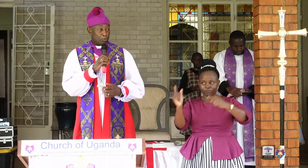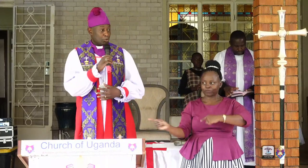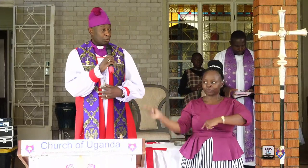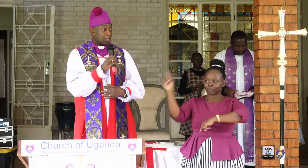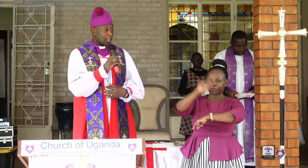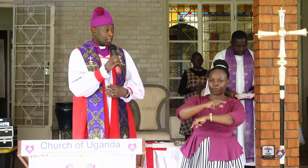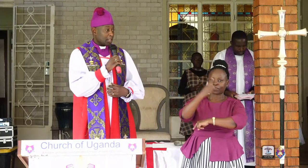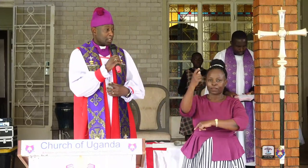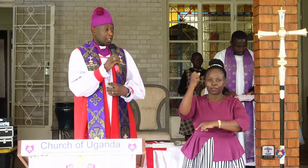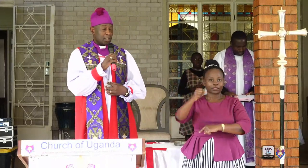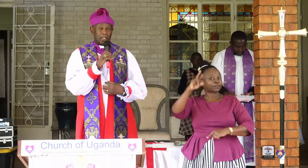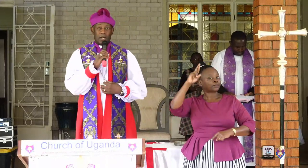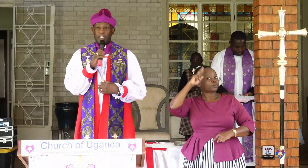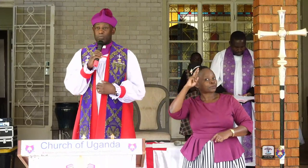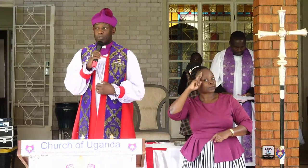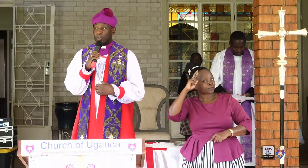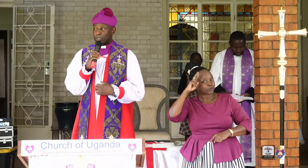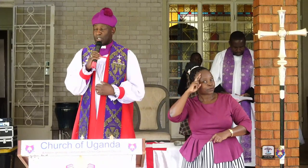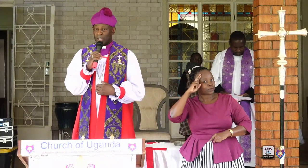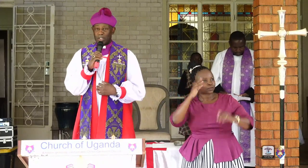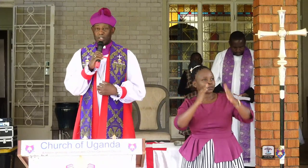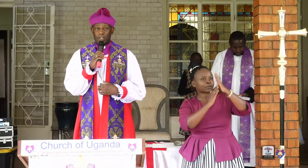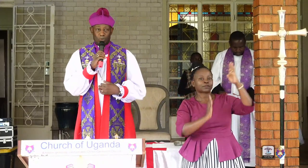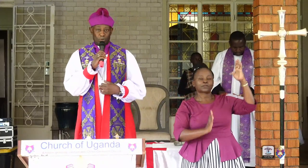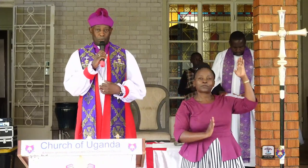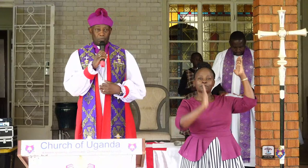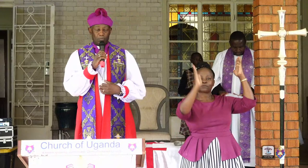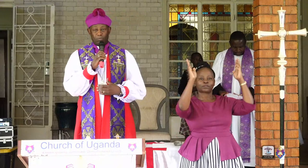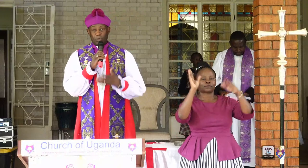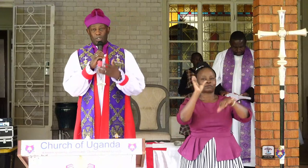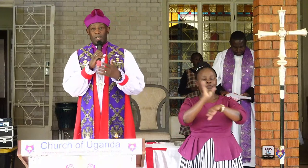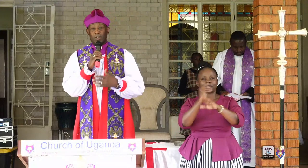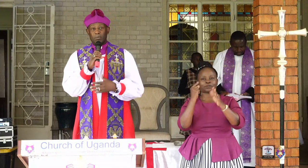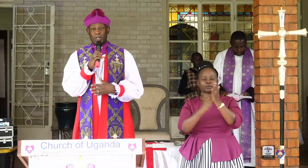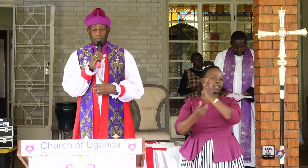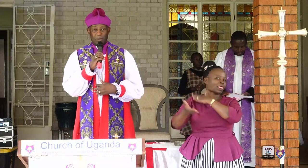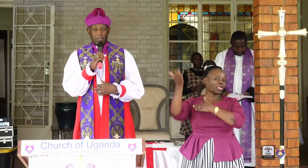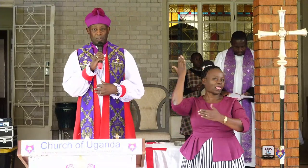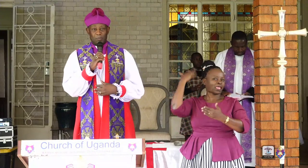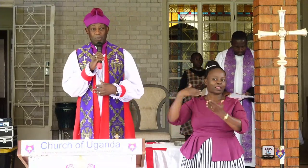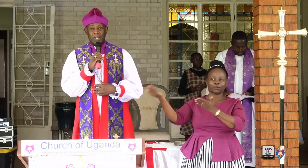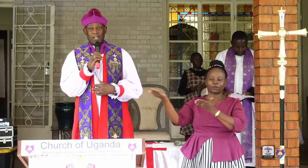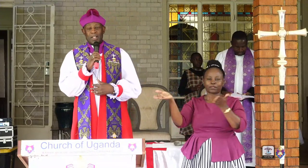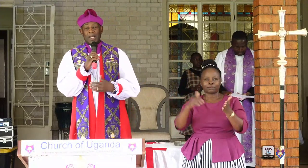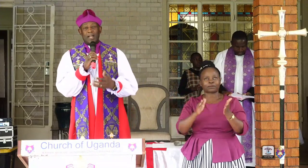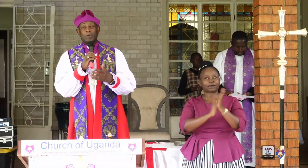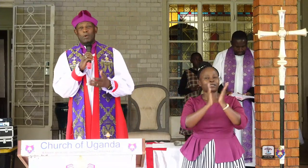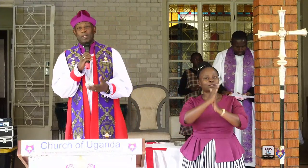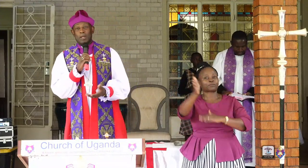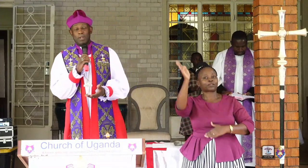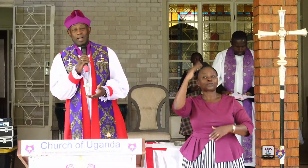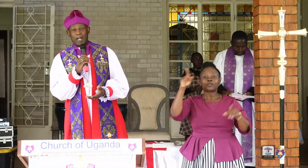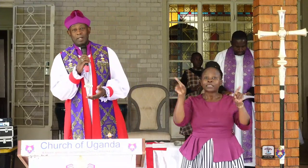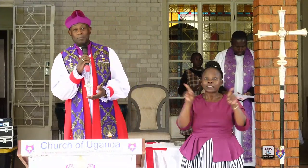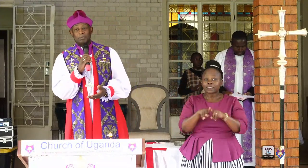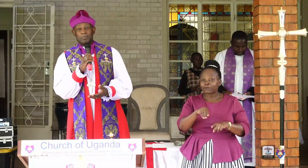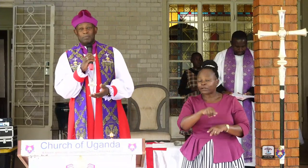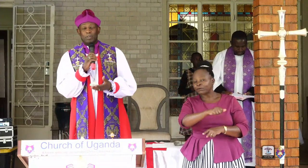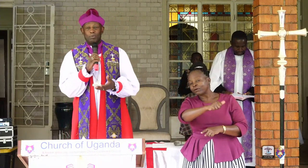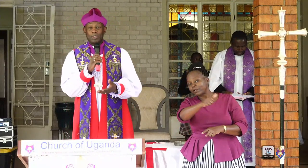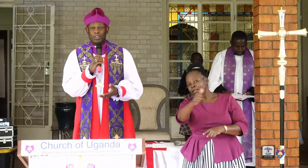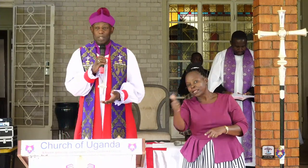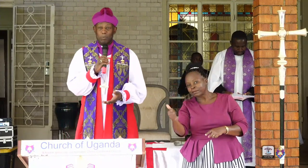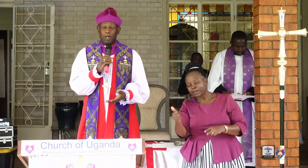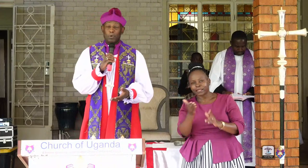February okujjukiranga Archbishop Janani Rome kulikeyo Mukama ebaze naye ate waliwo n'ebirala